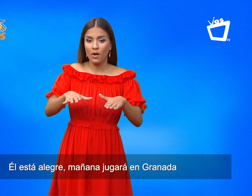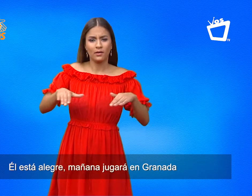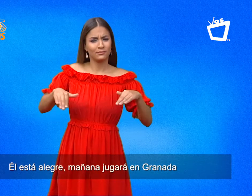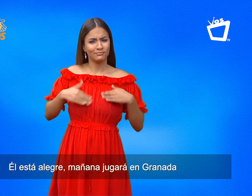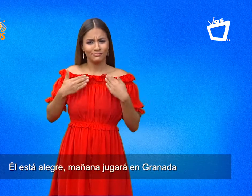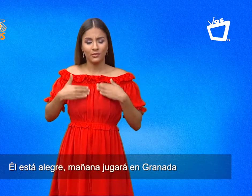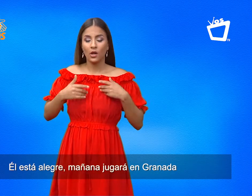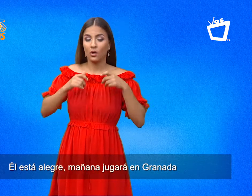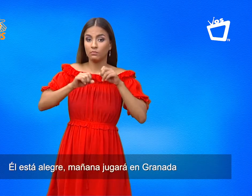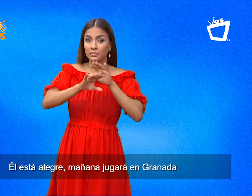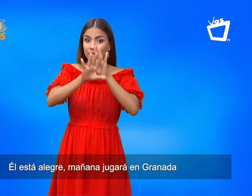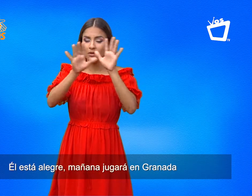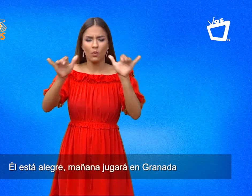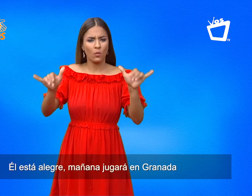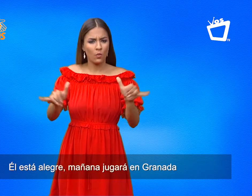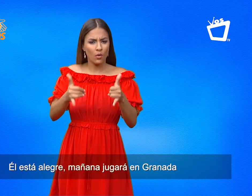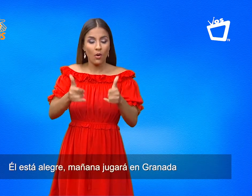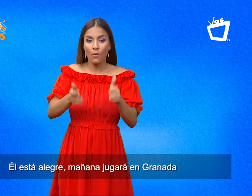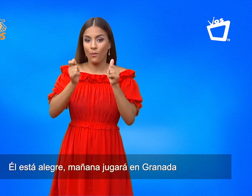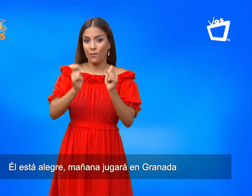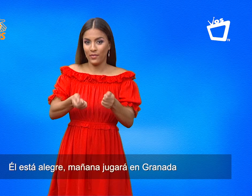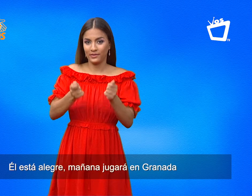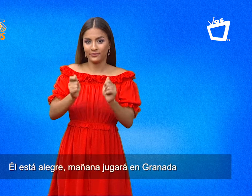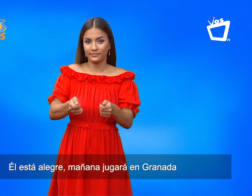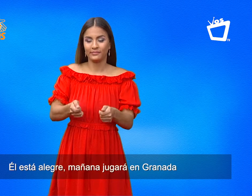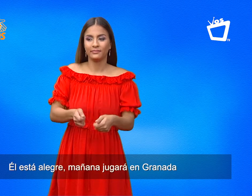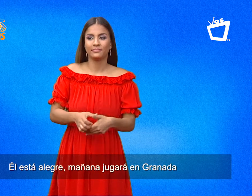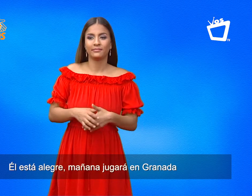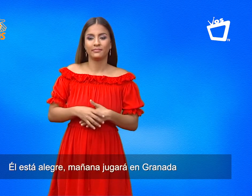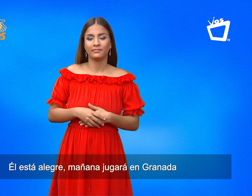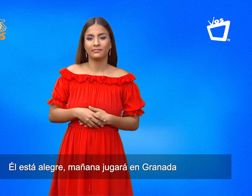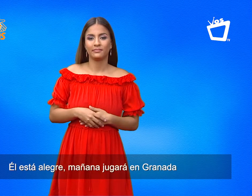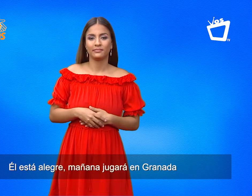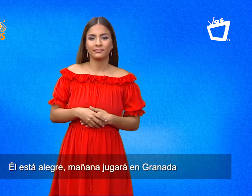esta alegre mañana jugará en granada